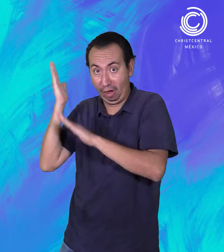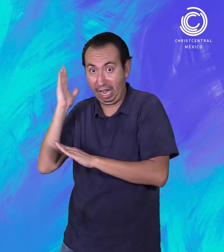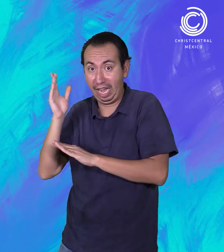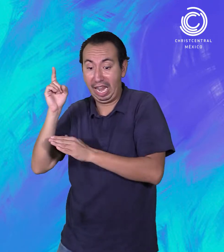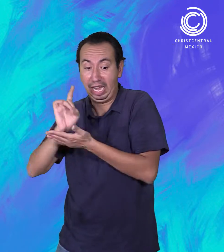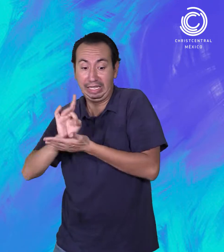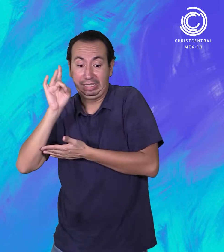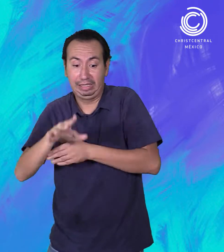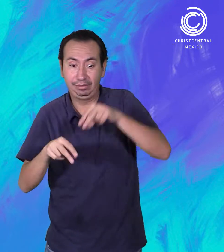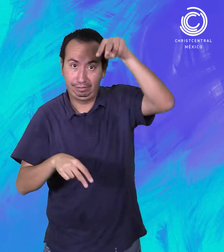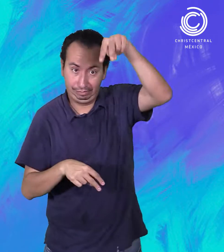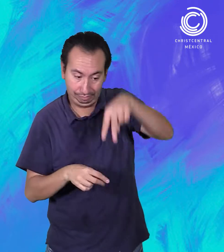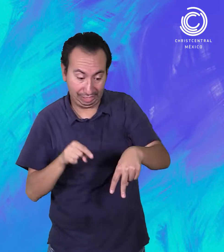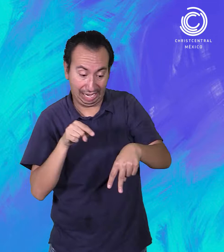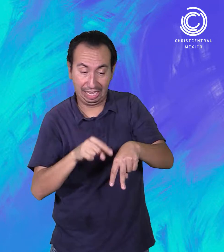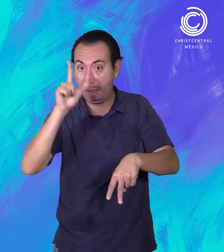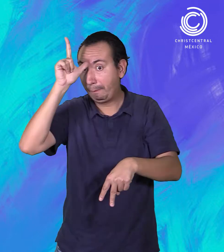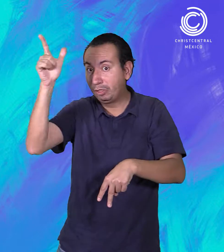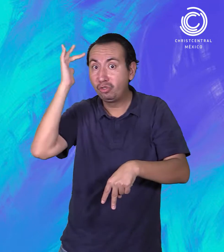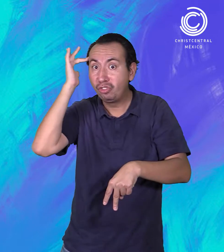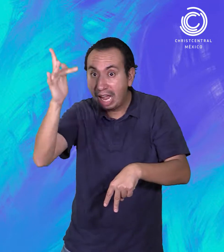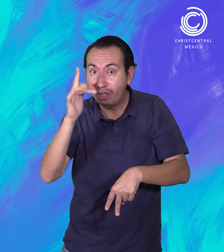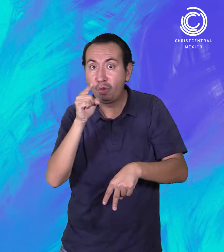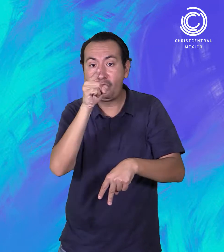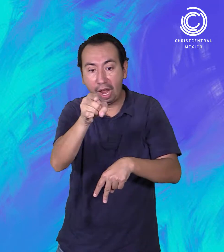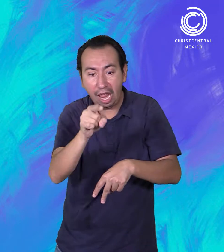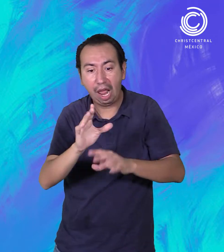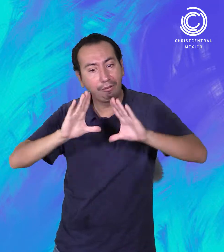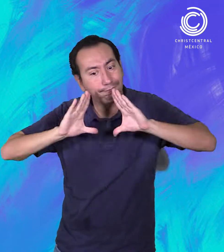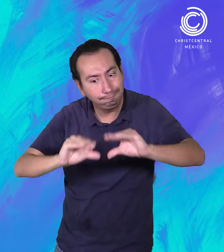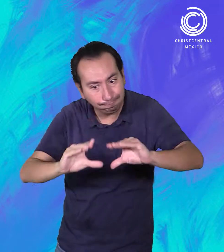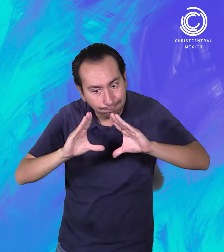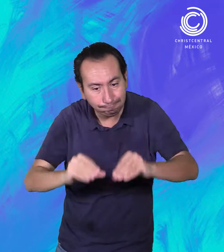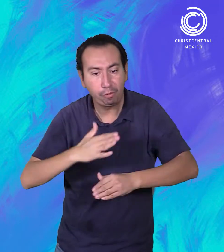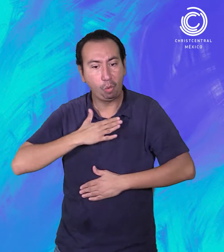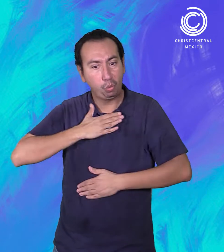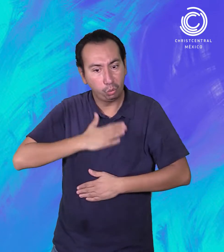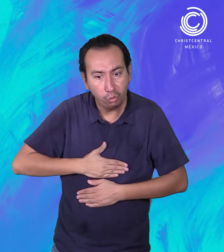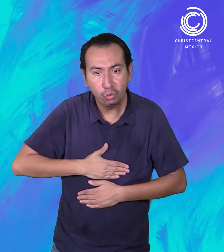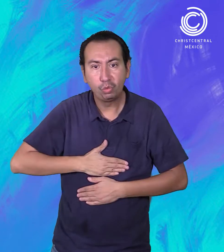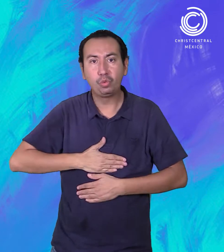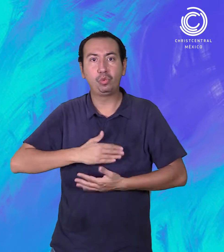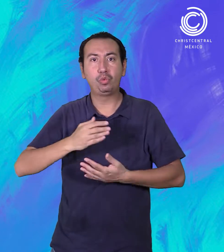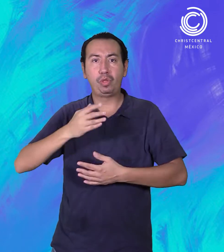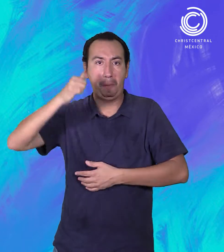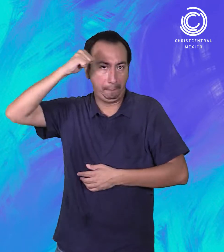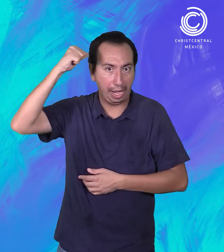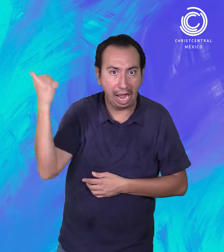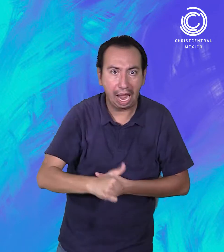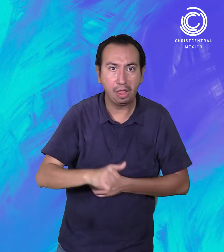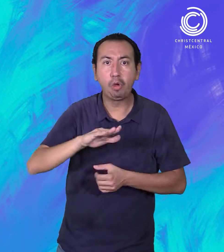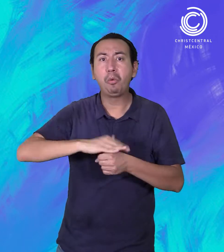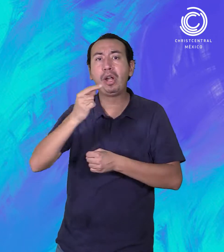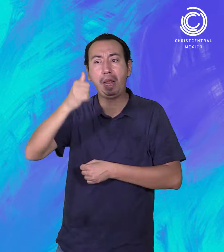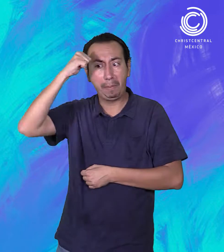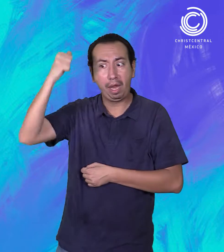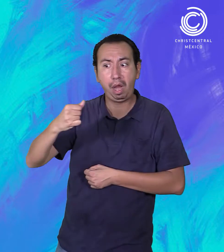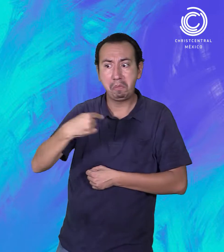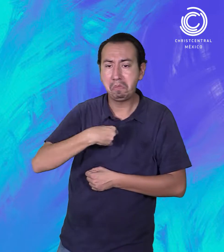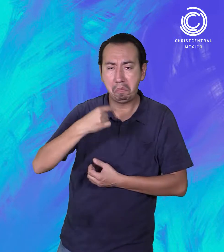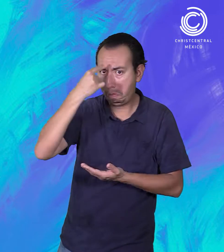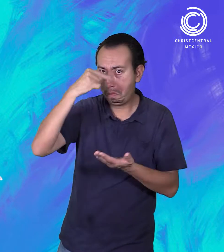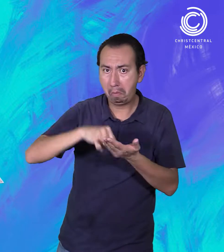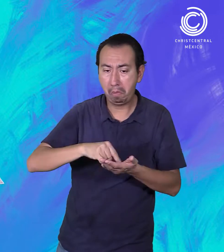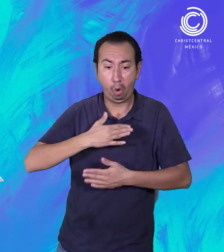venga, convencerá al mundo de pecado, de justicia y de juicio. De pecado por cuanto no creen en mí,